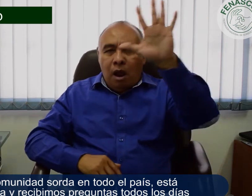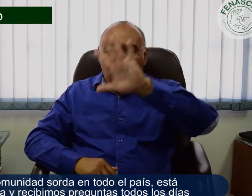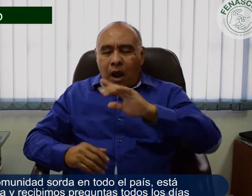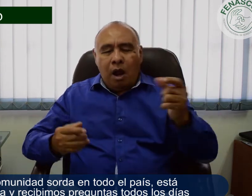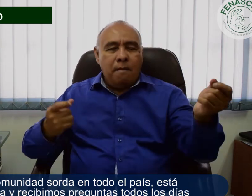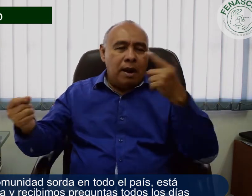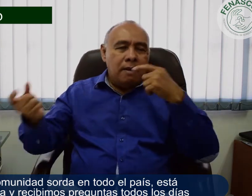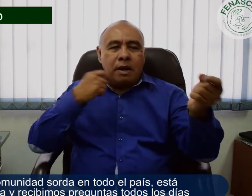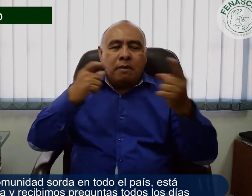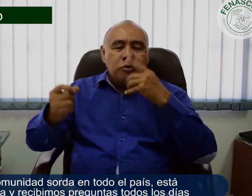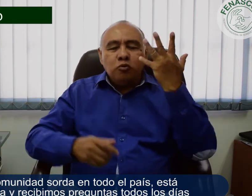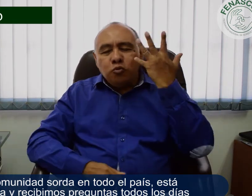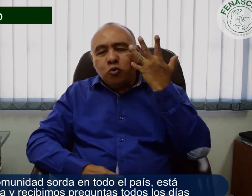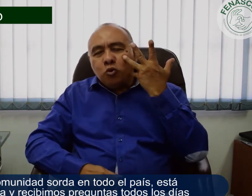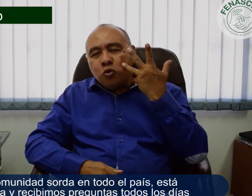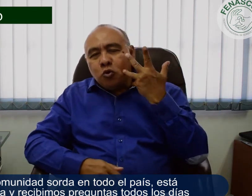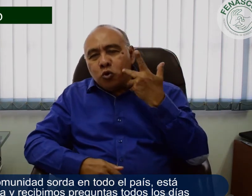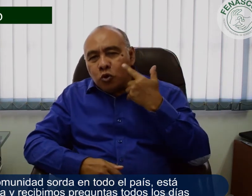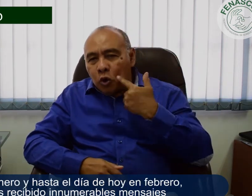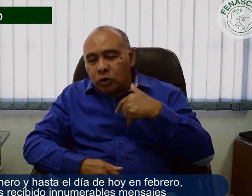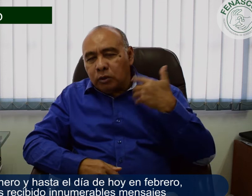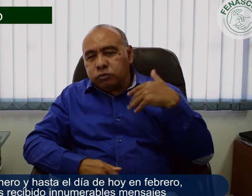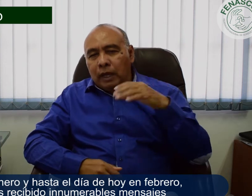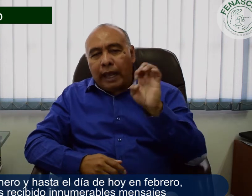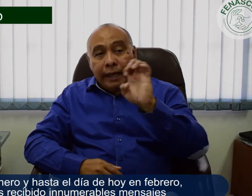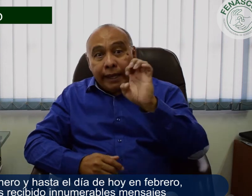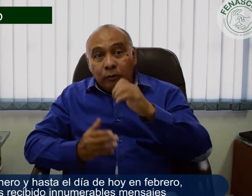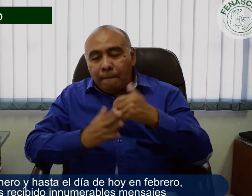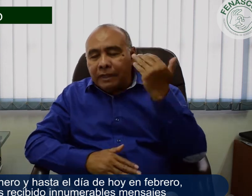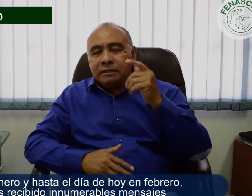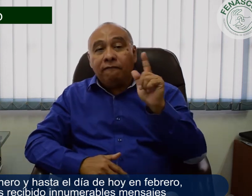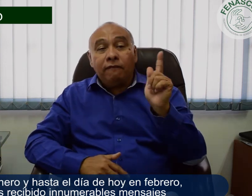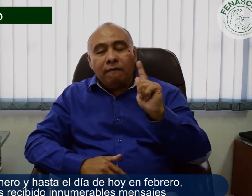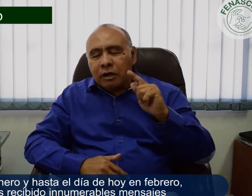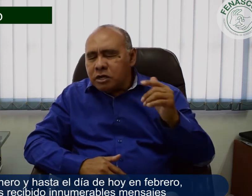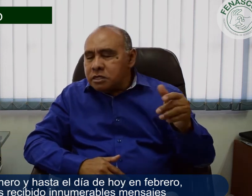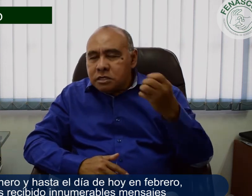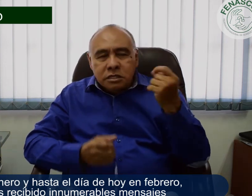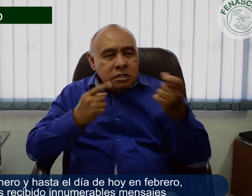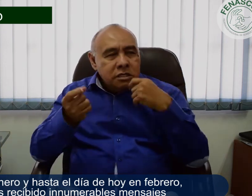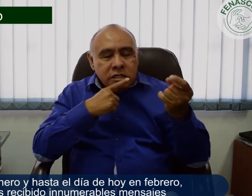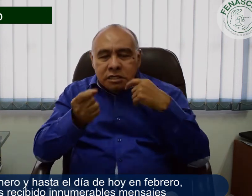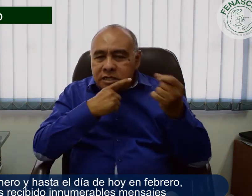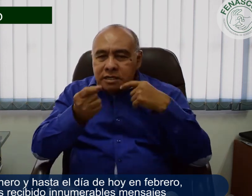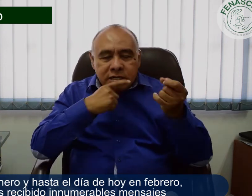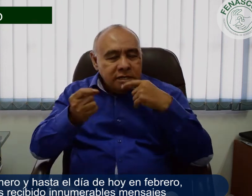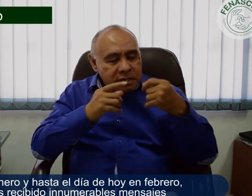recibimos preguntas todos los días. Durante enero y hasta el día de hoy, en febrero, hemos recibido